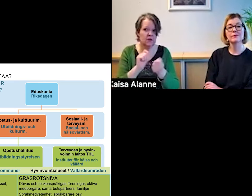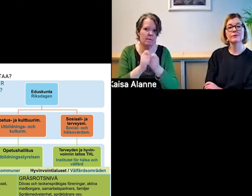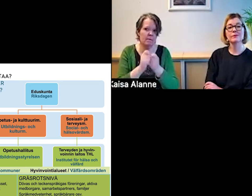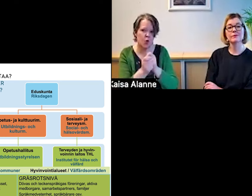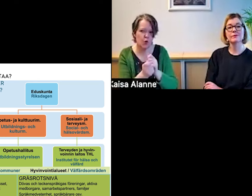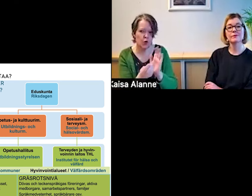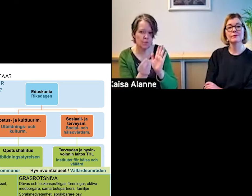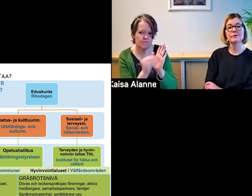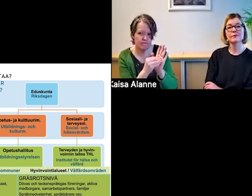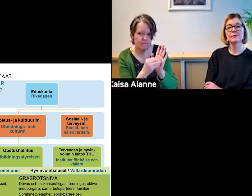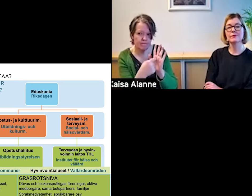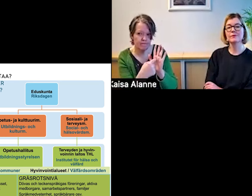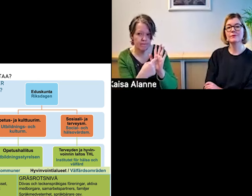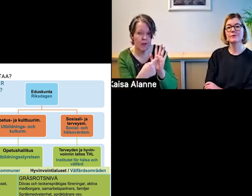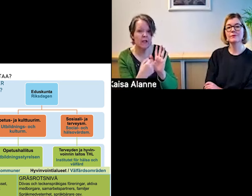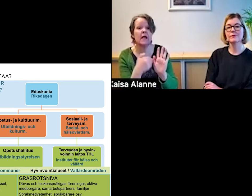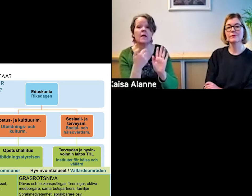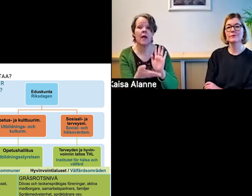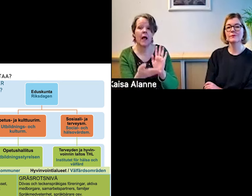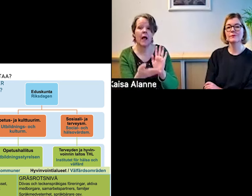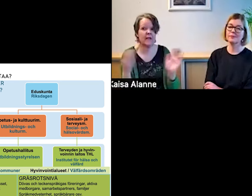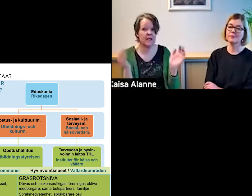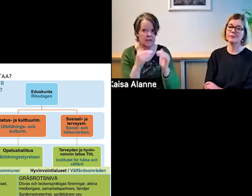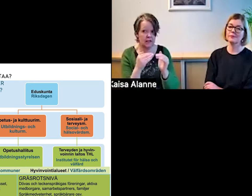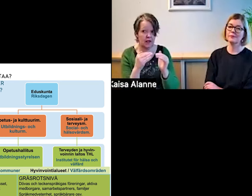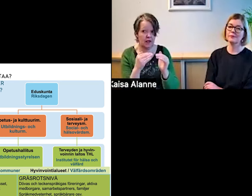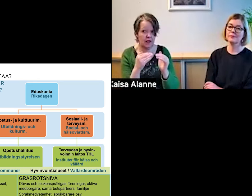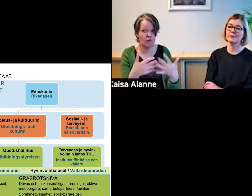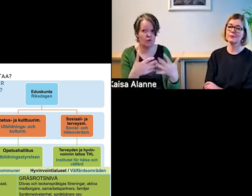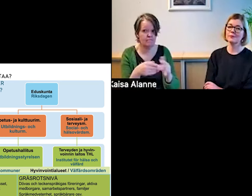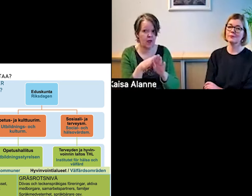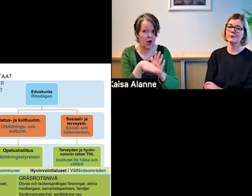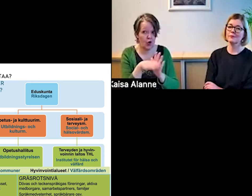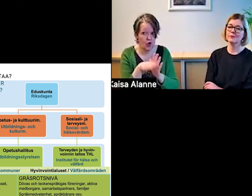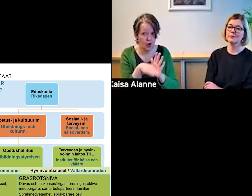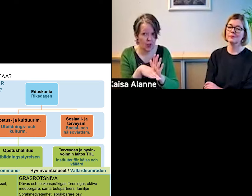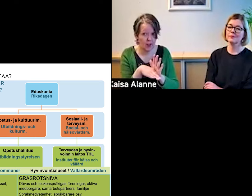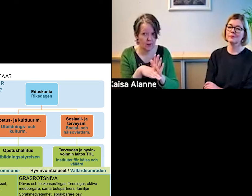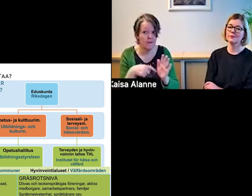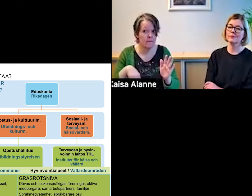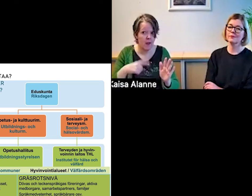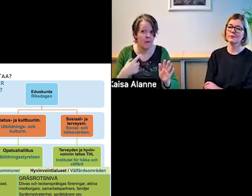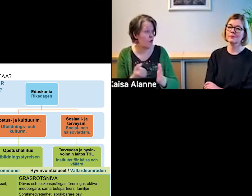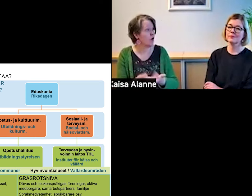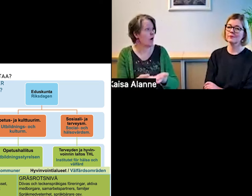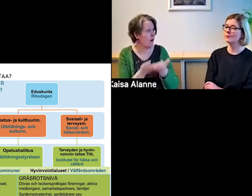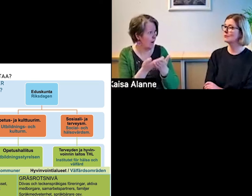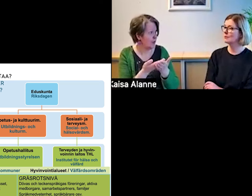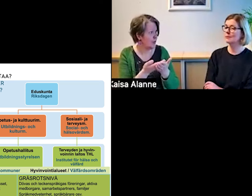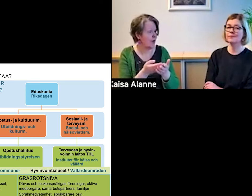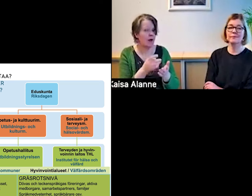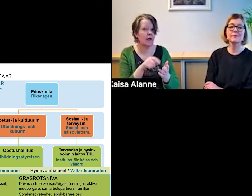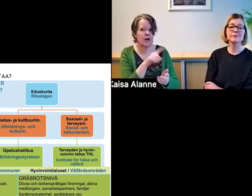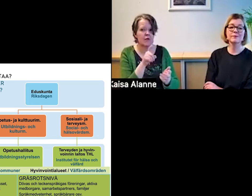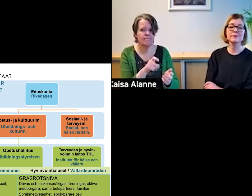se, joka viime kädessä meillä lait siunaa, niin että ovatko ne meidän muutosesitykset siellä. Että esimerkiksi kun ministeriö kuitenkin laatii